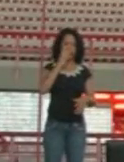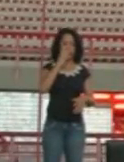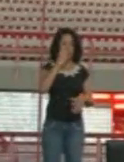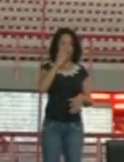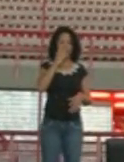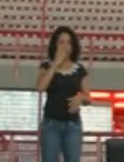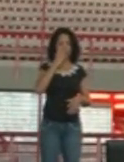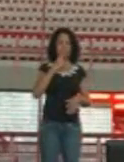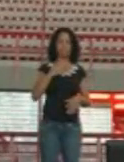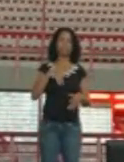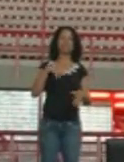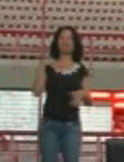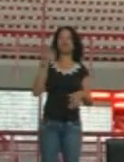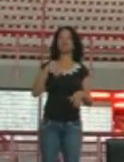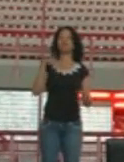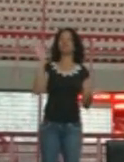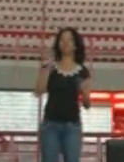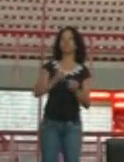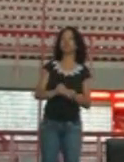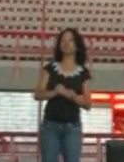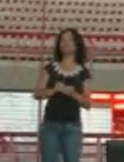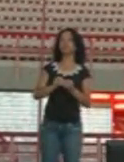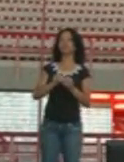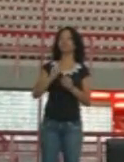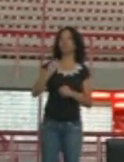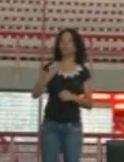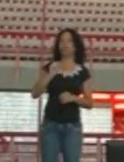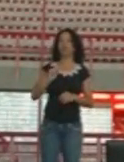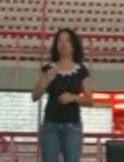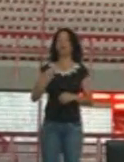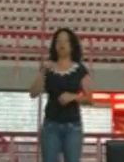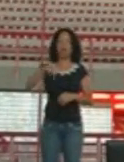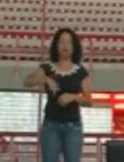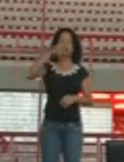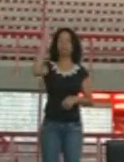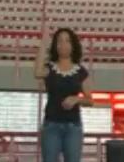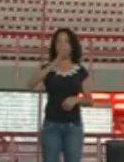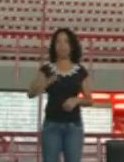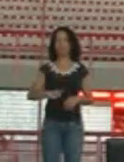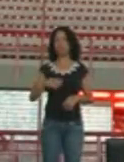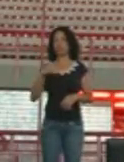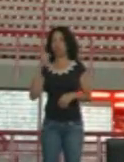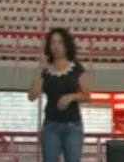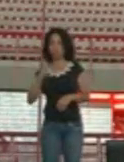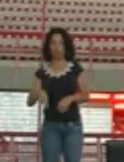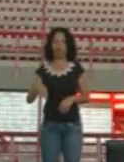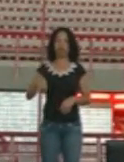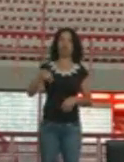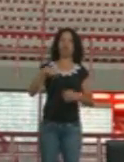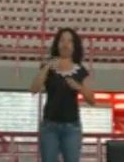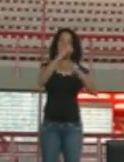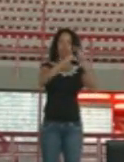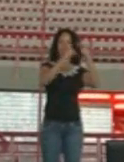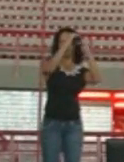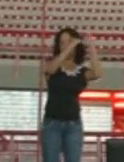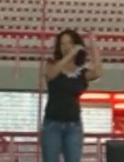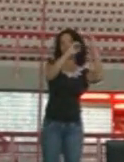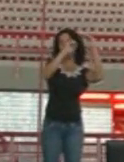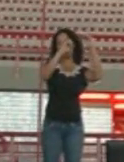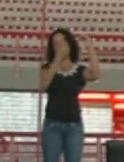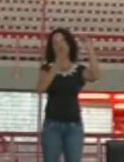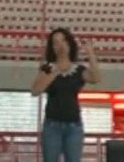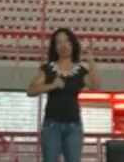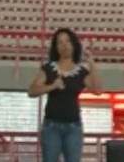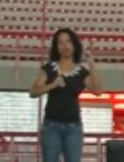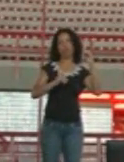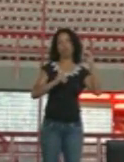é a conclusão que a gente tira? O Brasil é um país desenvolvido ou sub?